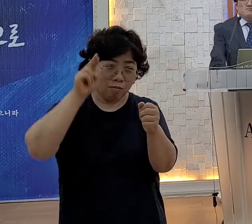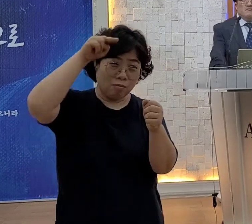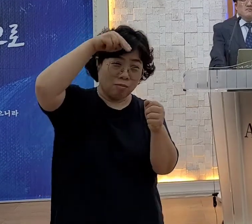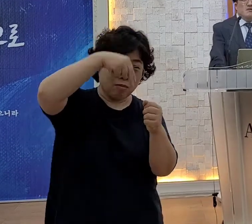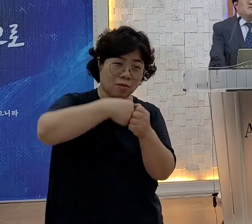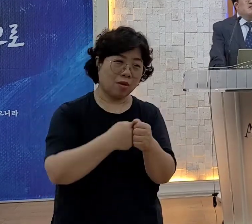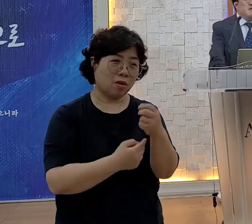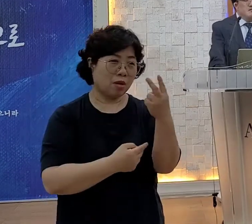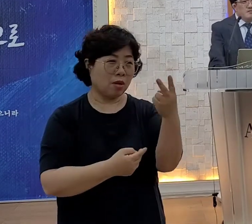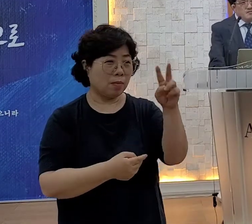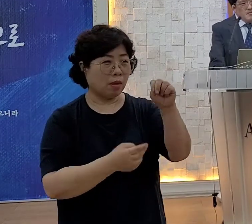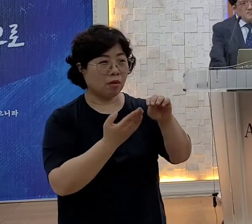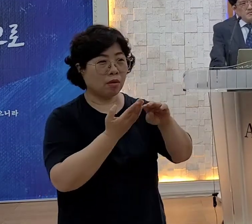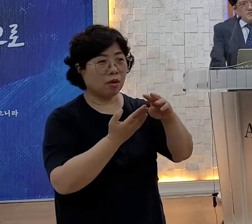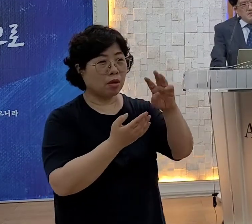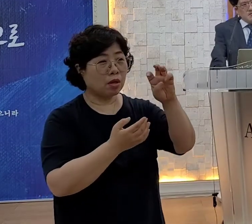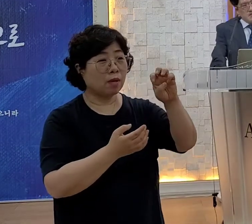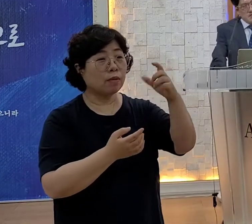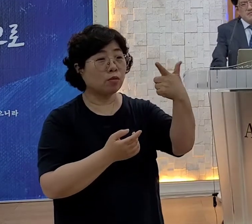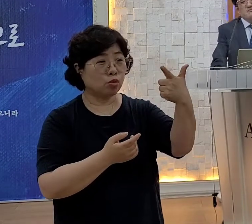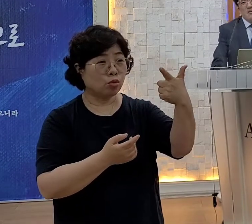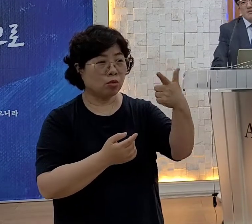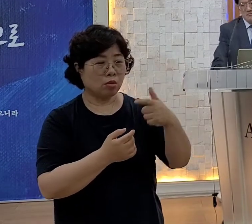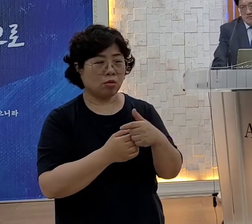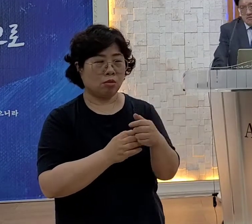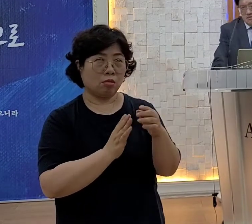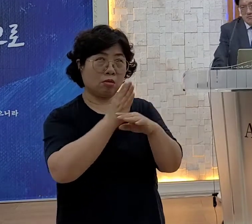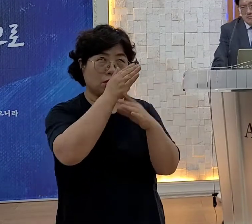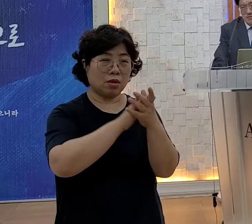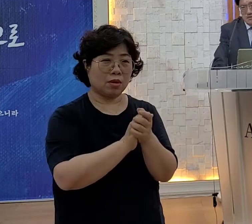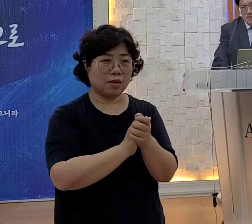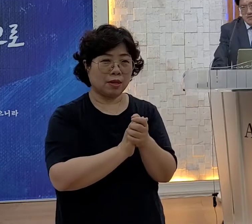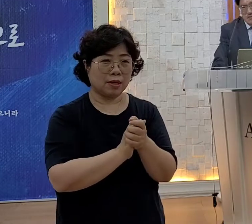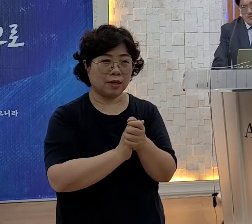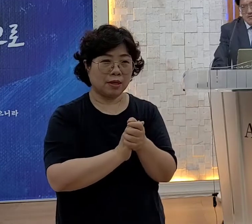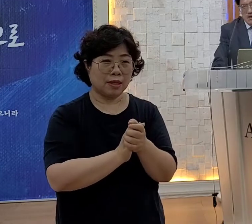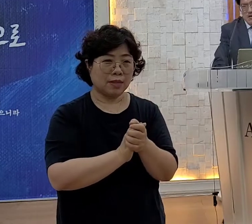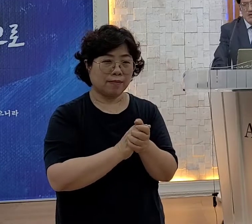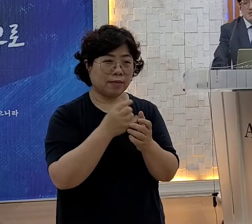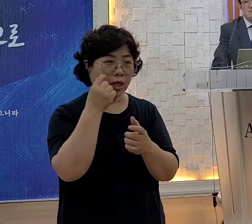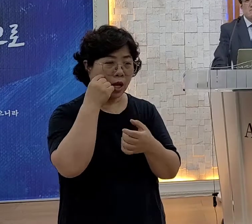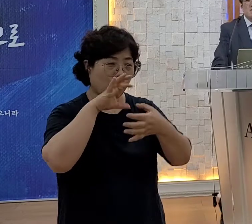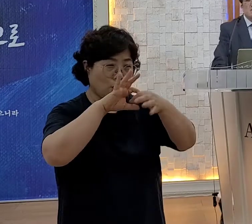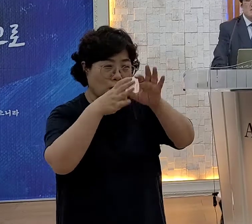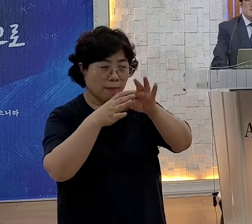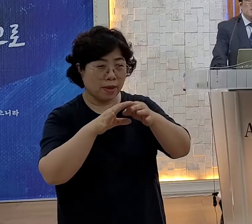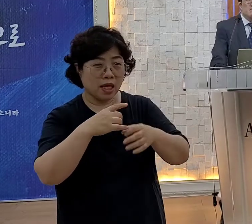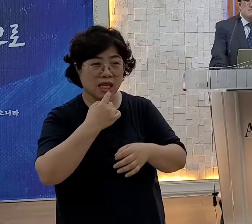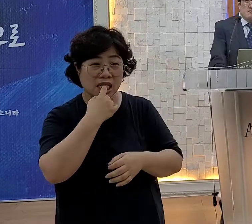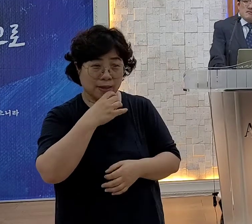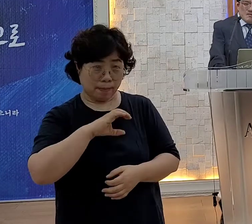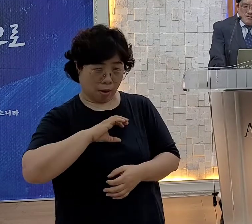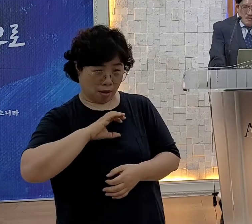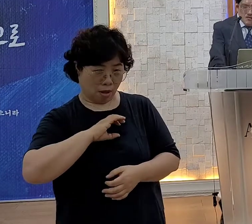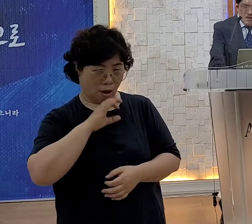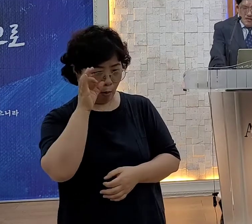저는 도쿄 올림픽 때 은메달 따는 장면을 TV로 봤거든요, 직접. 야, 그거 보면서